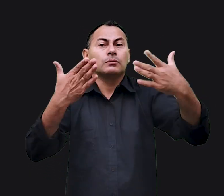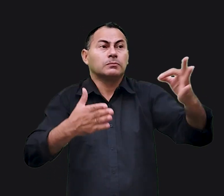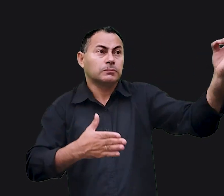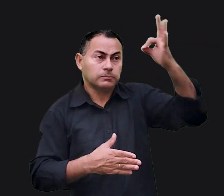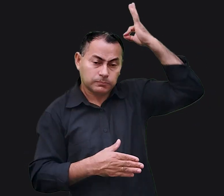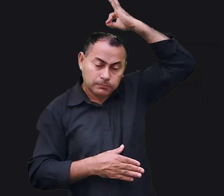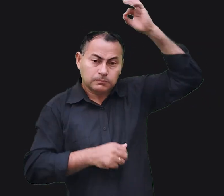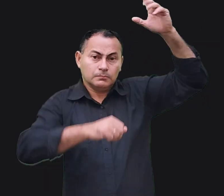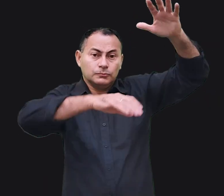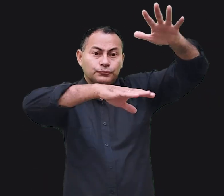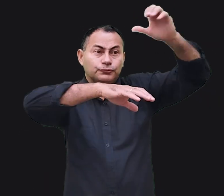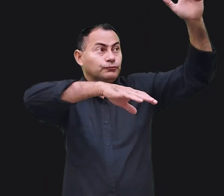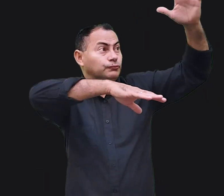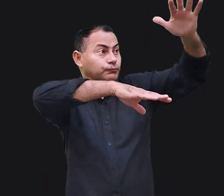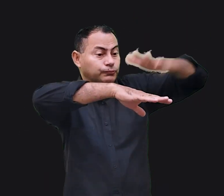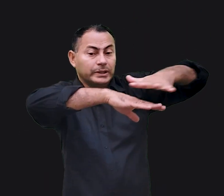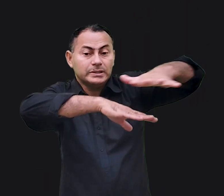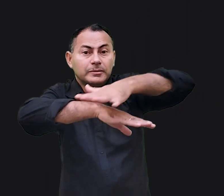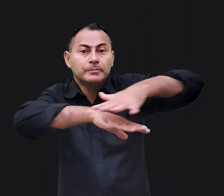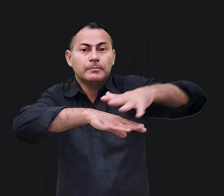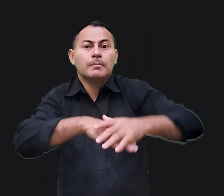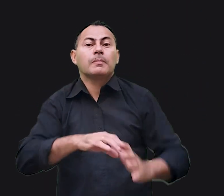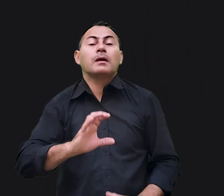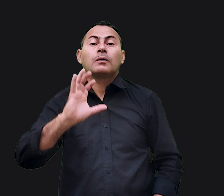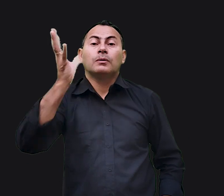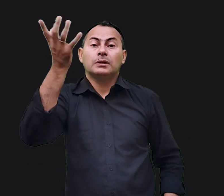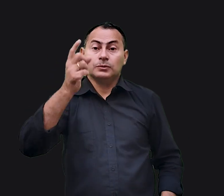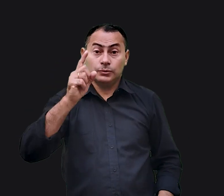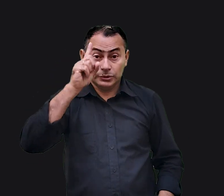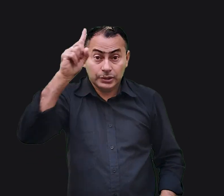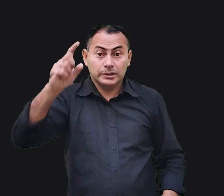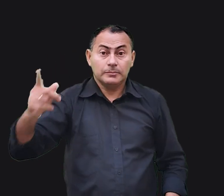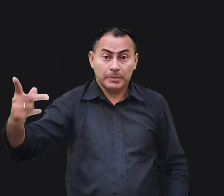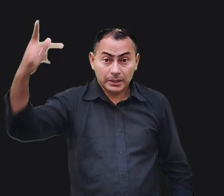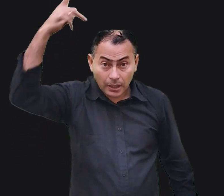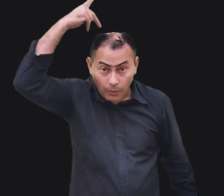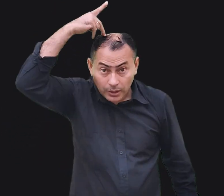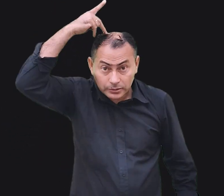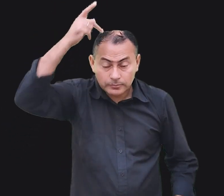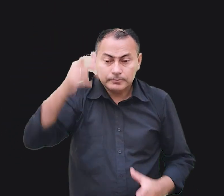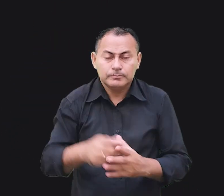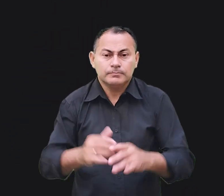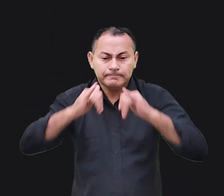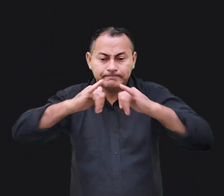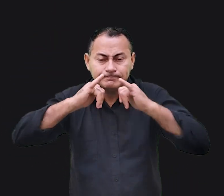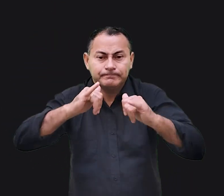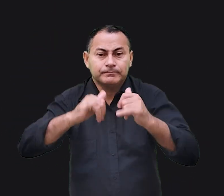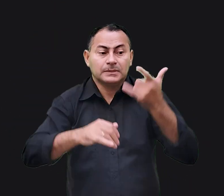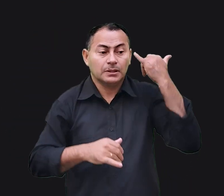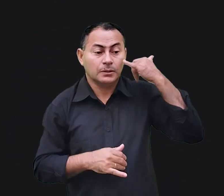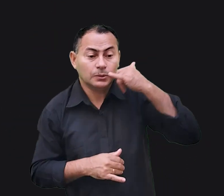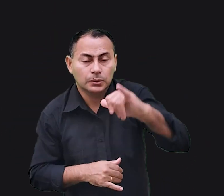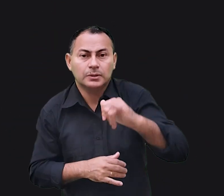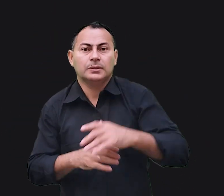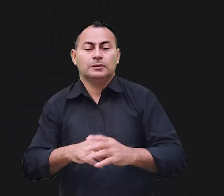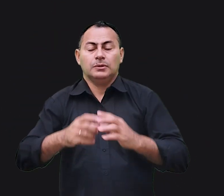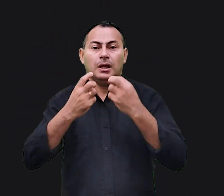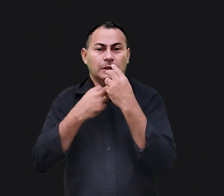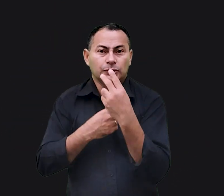Deus fosse derramado sobre eles. Isto aconteceu no dia de Pentecostes. Essa profecia superou a barreira dos idiomas e foi